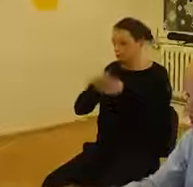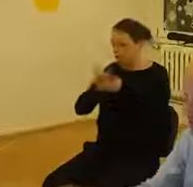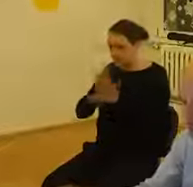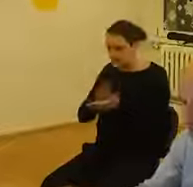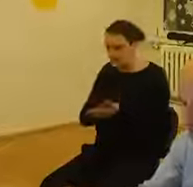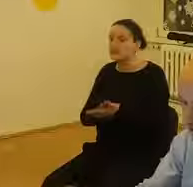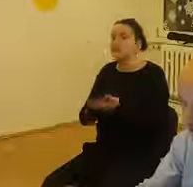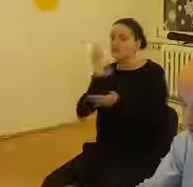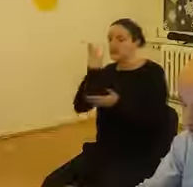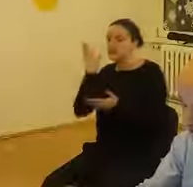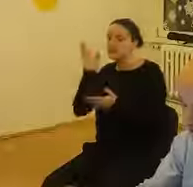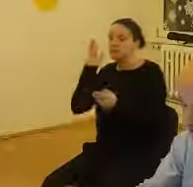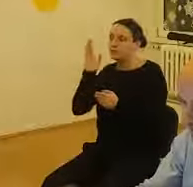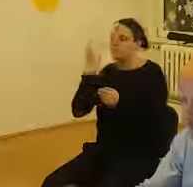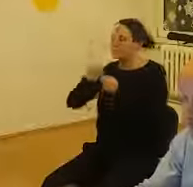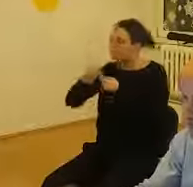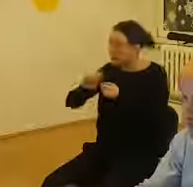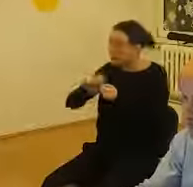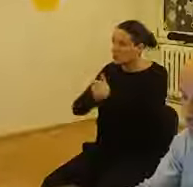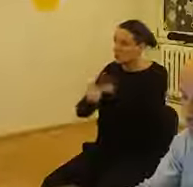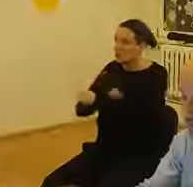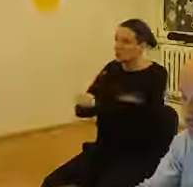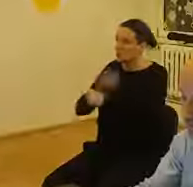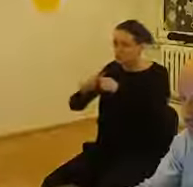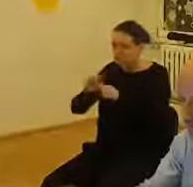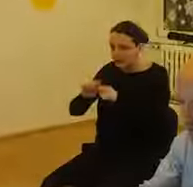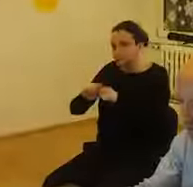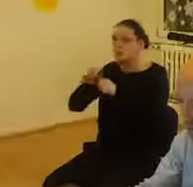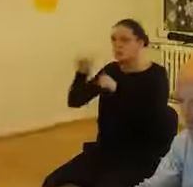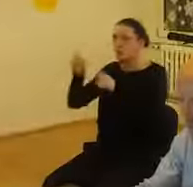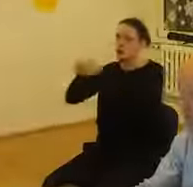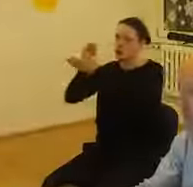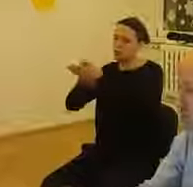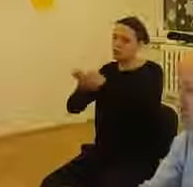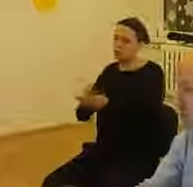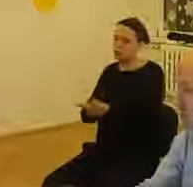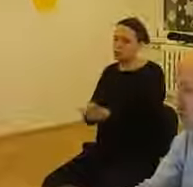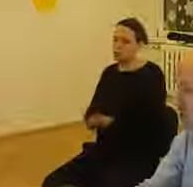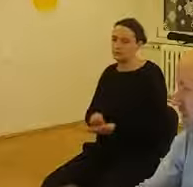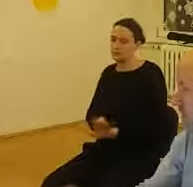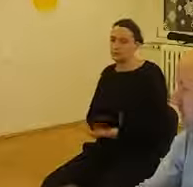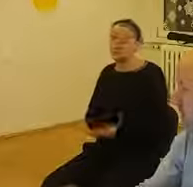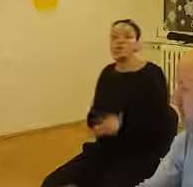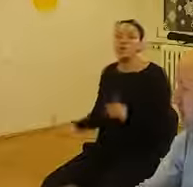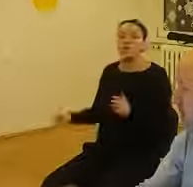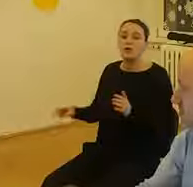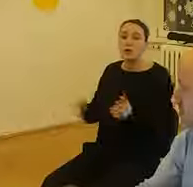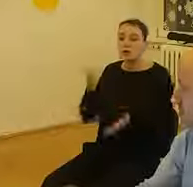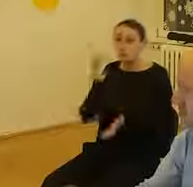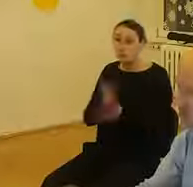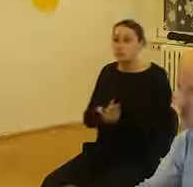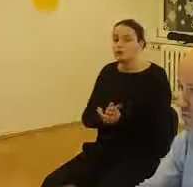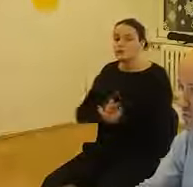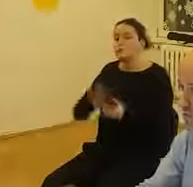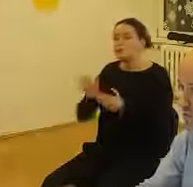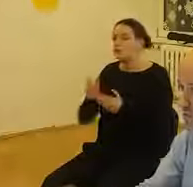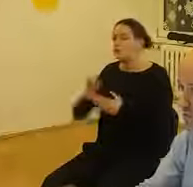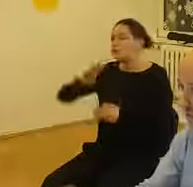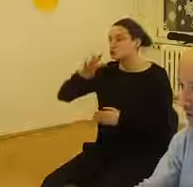dopisywani będą kolejni po tej weryfikacji. I tak naprawdę od 4 marca można zacząć kampanię